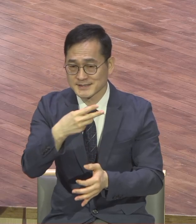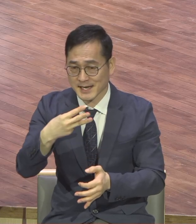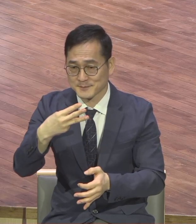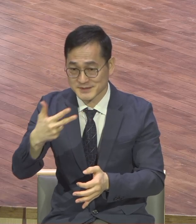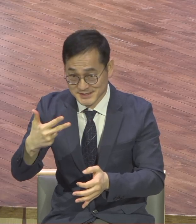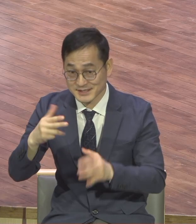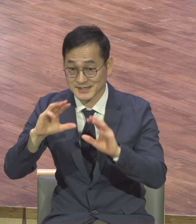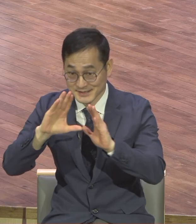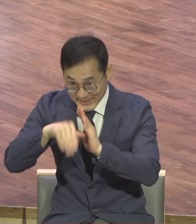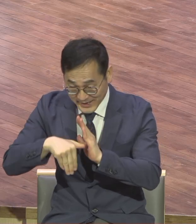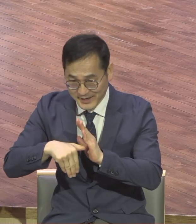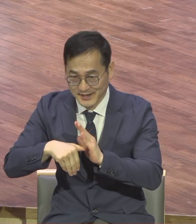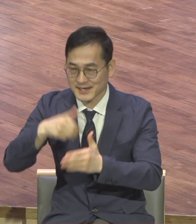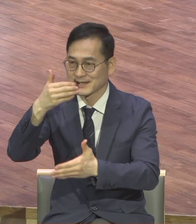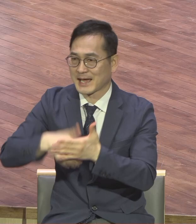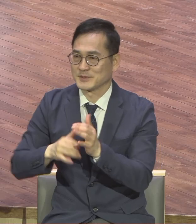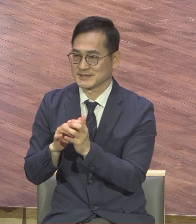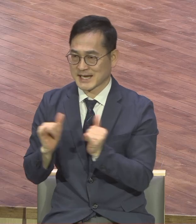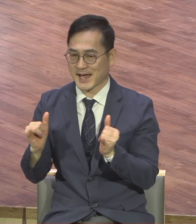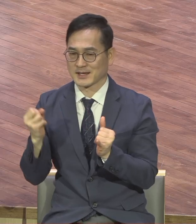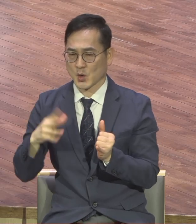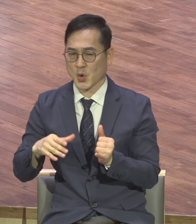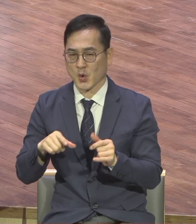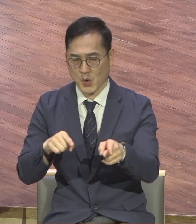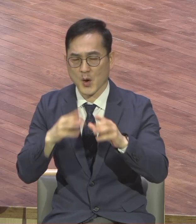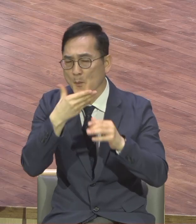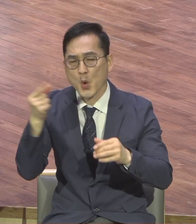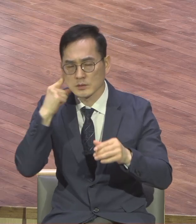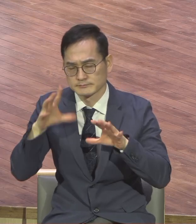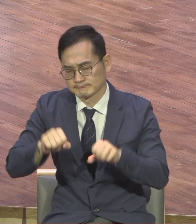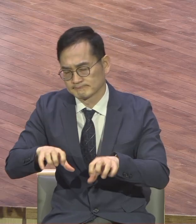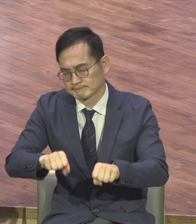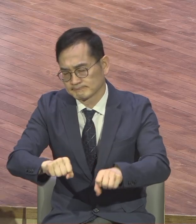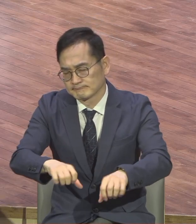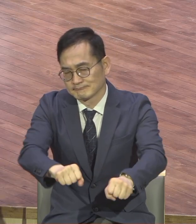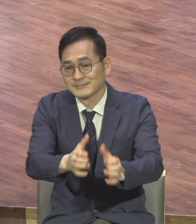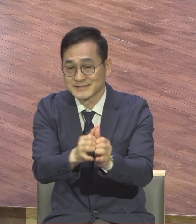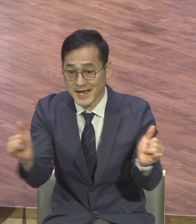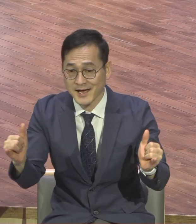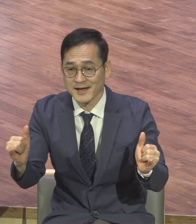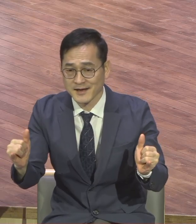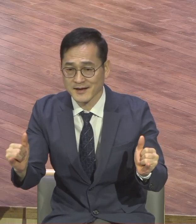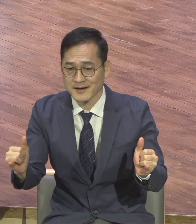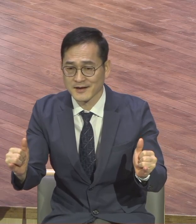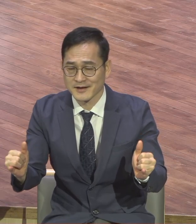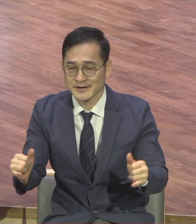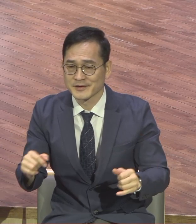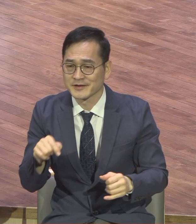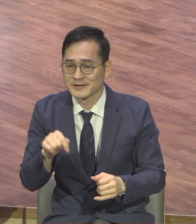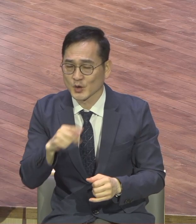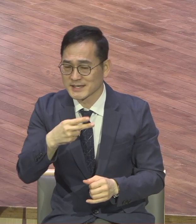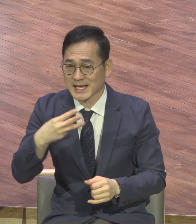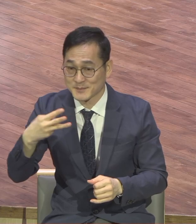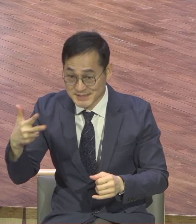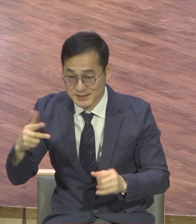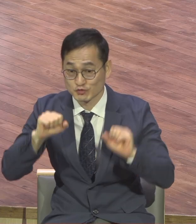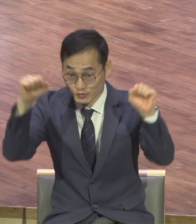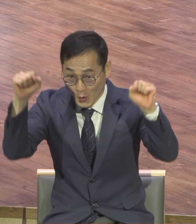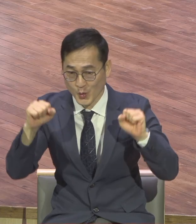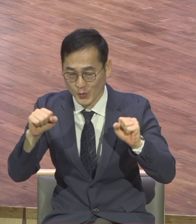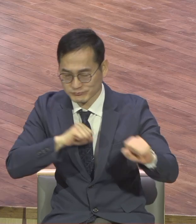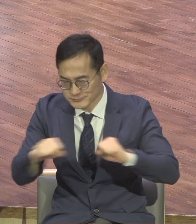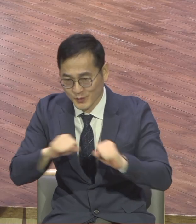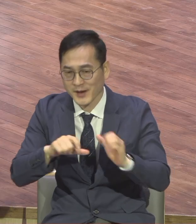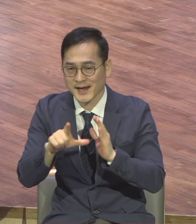자로서의 순례자 정복자의 길을 가면서 237 운동의 이 주역의 자리로 그렇게 나가시길